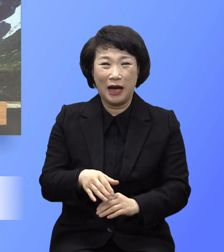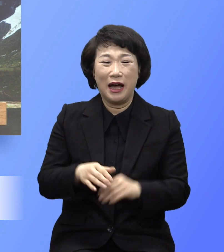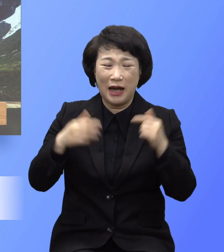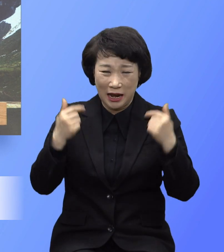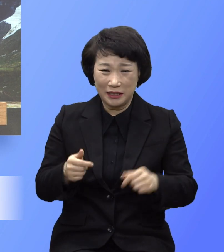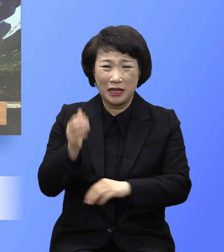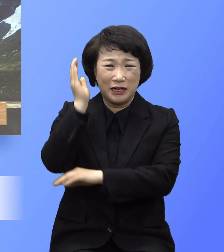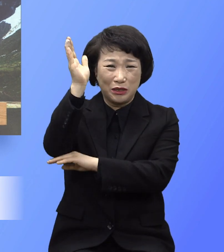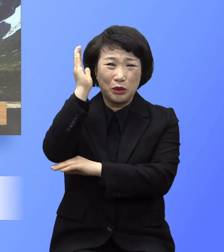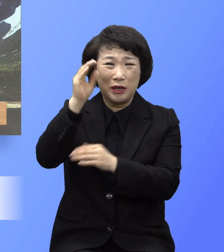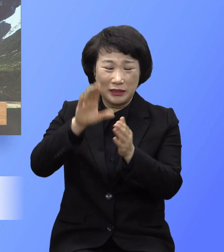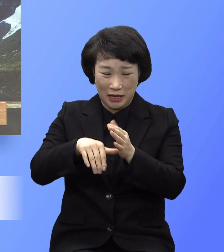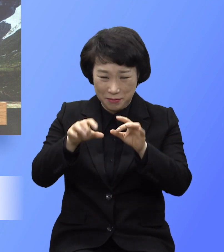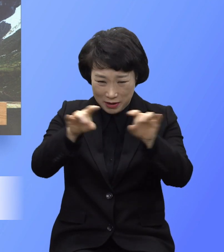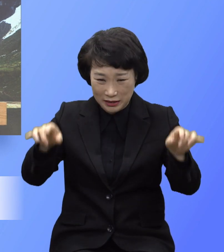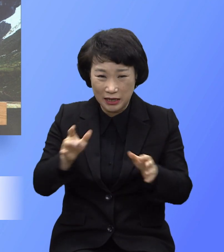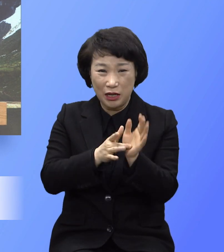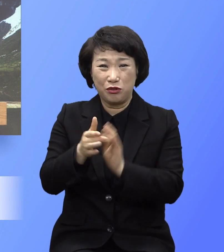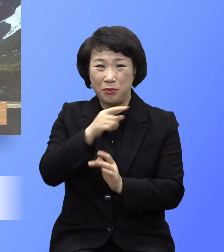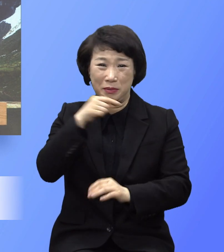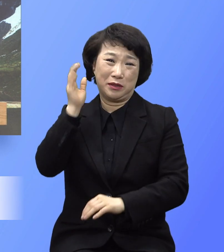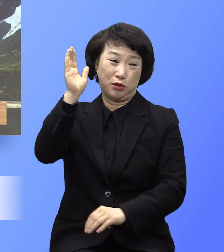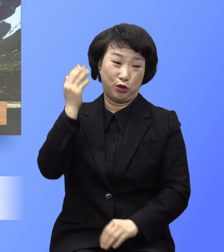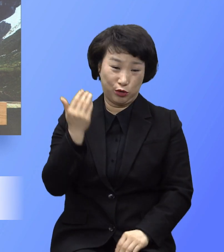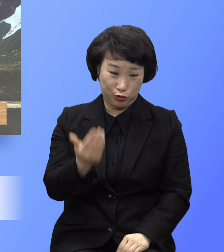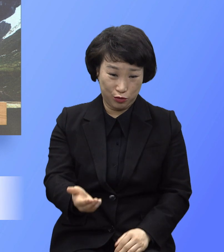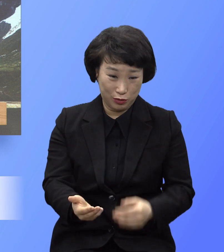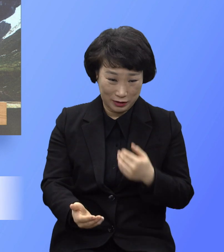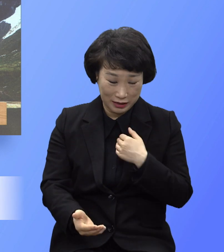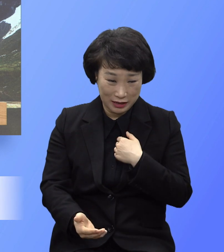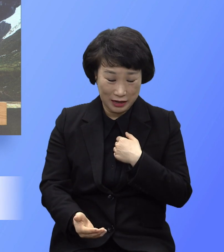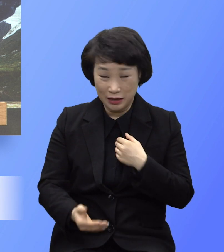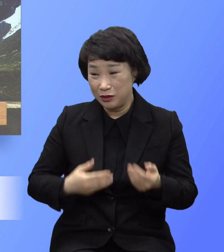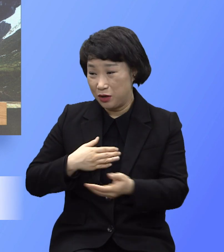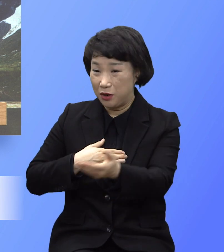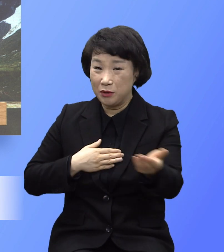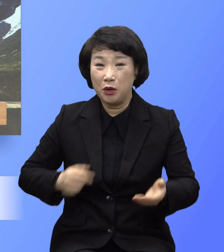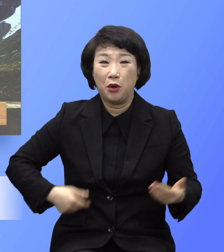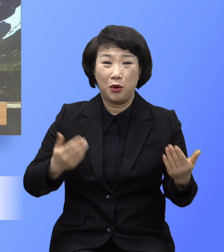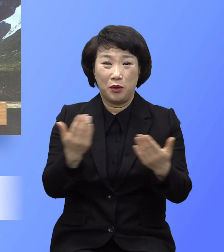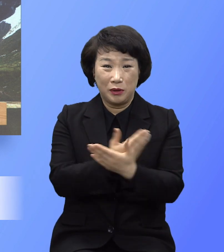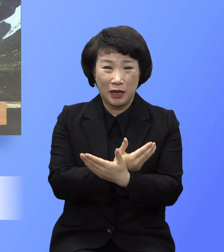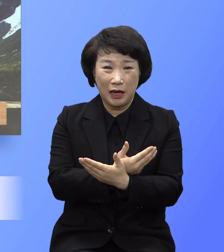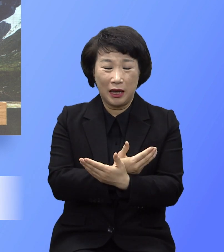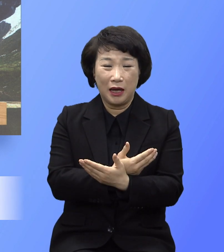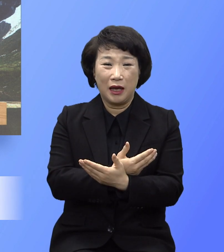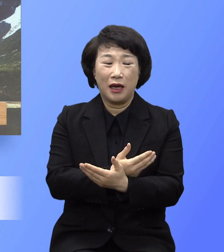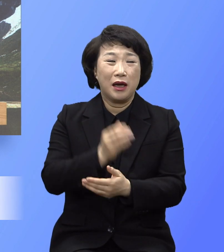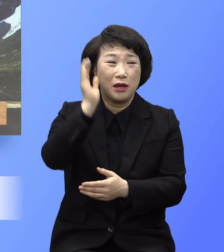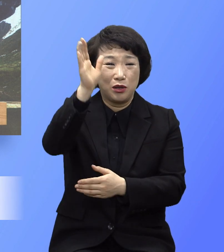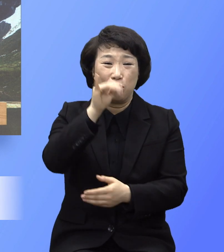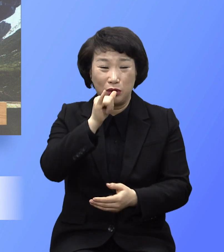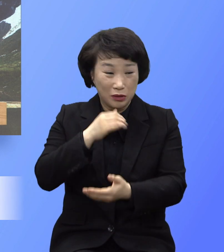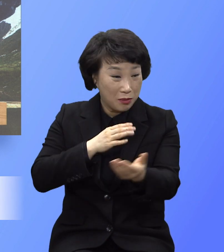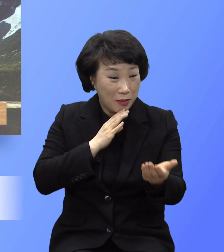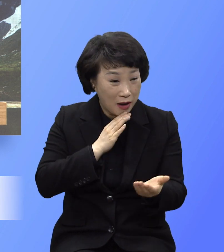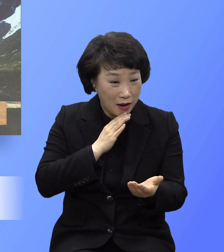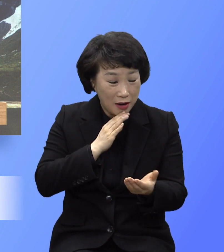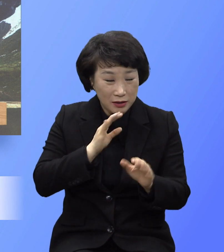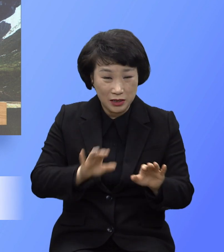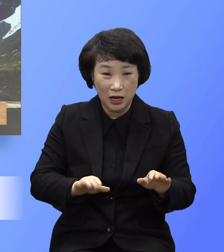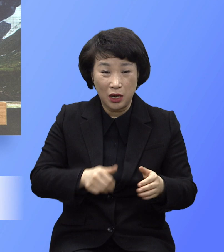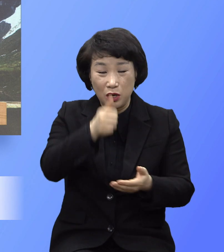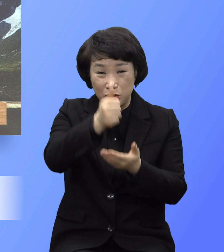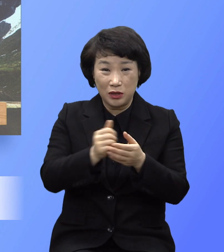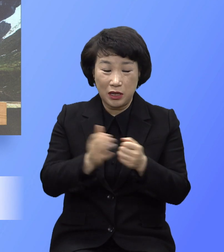설교할 때마다 예수 피를 말하고 여러분들이 회개를 말할 때마다 여러분들이